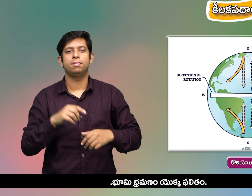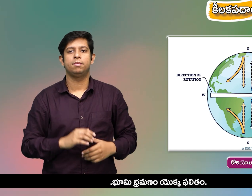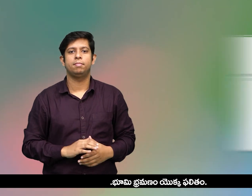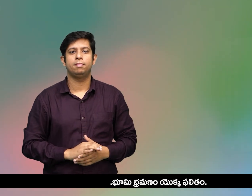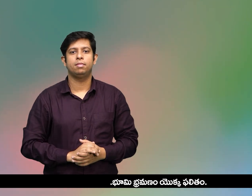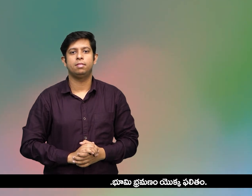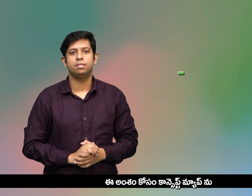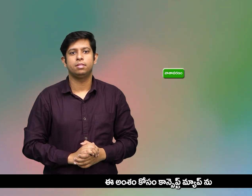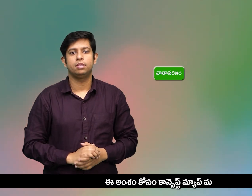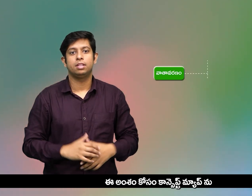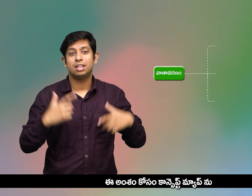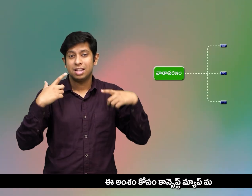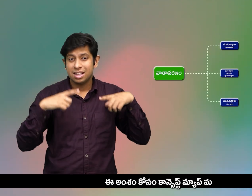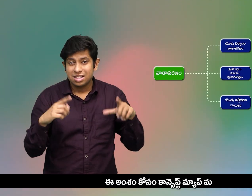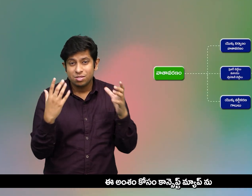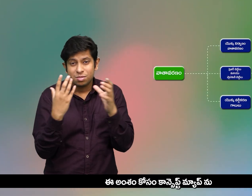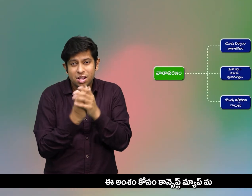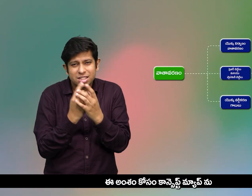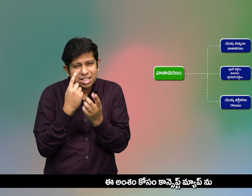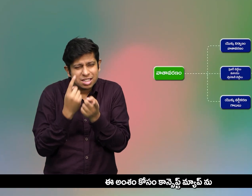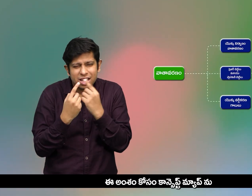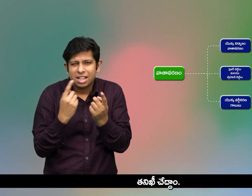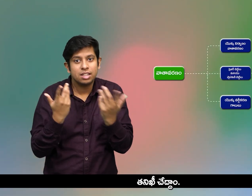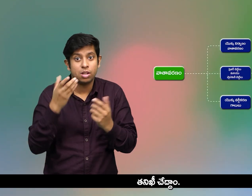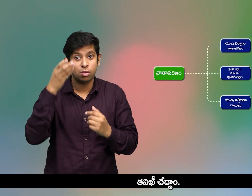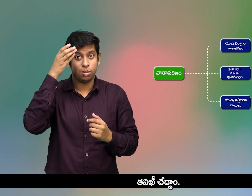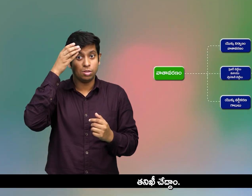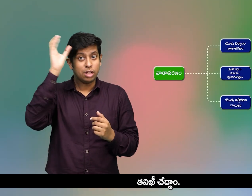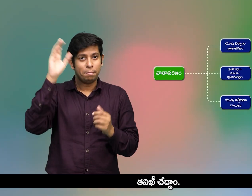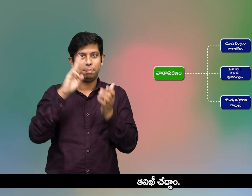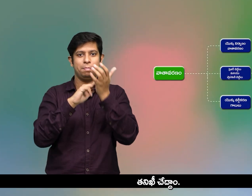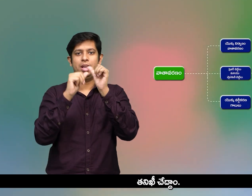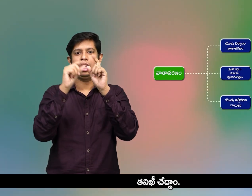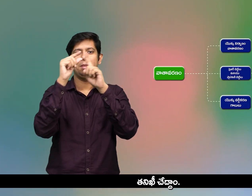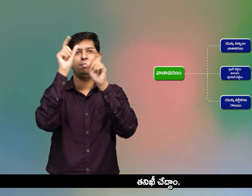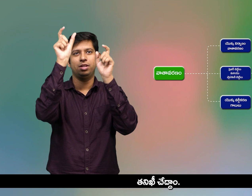ఈ అంశం కోసం కాన్సెప్ట్ మ్యాప్ను తనిఖీ చేద్దాం.